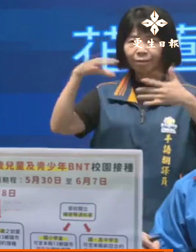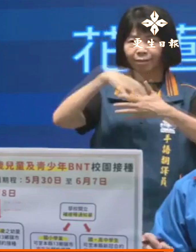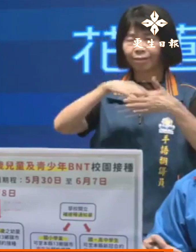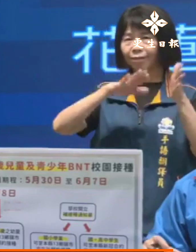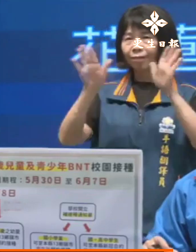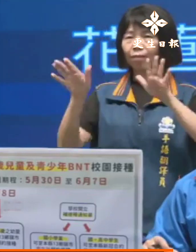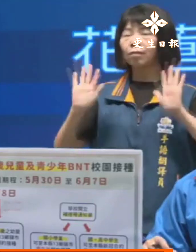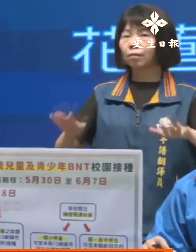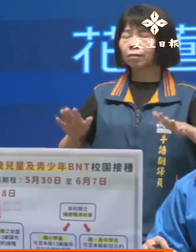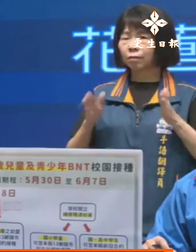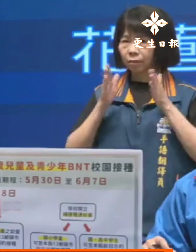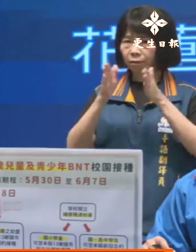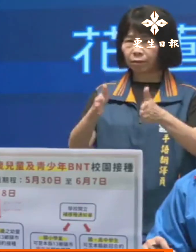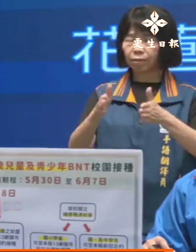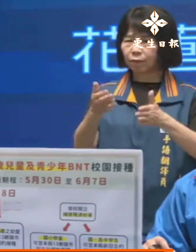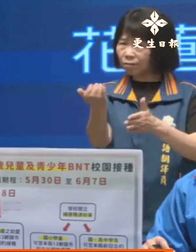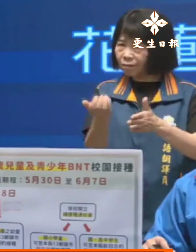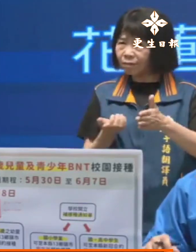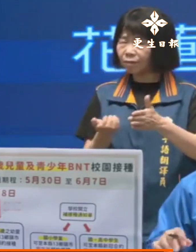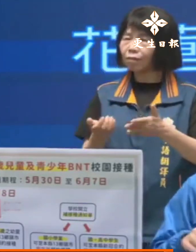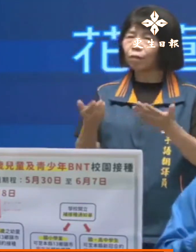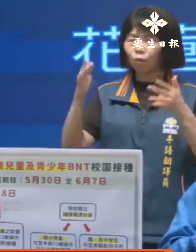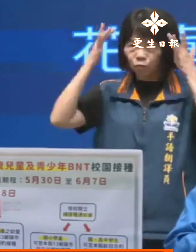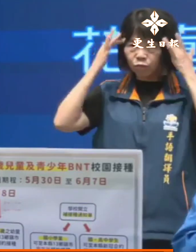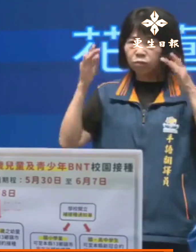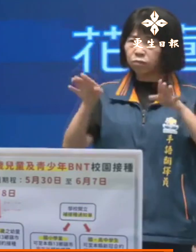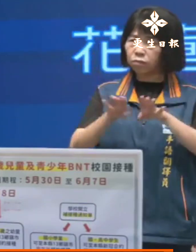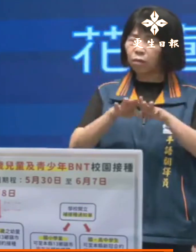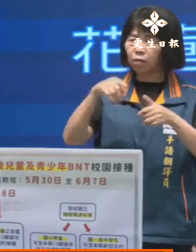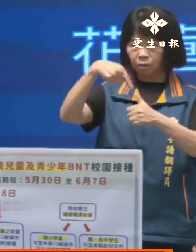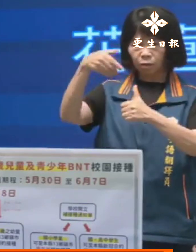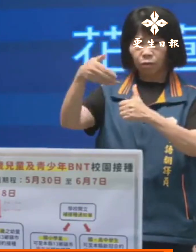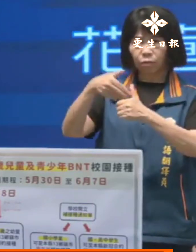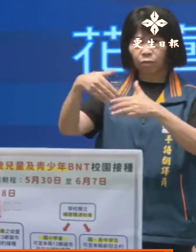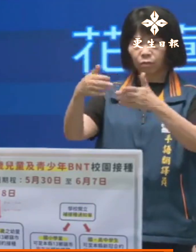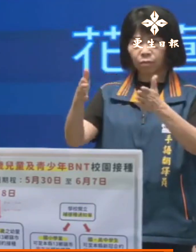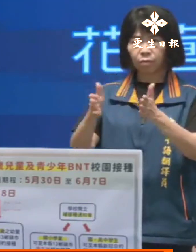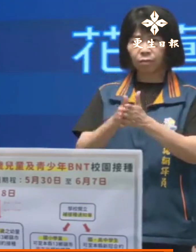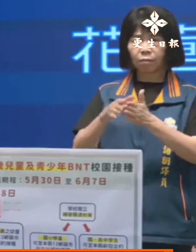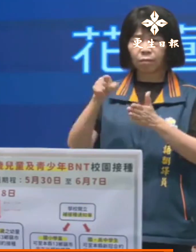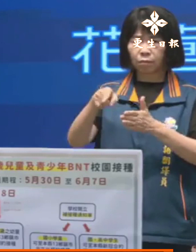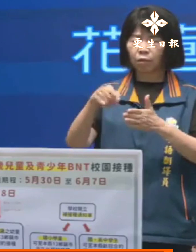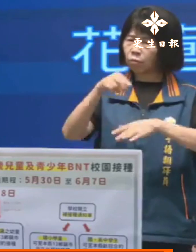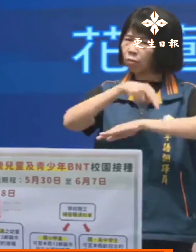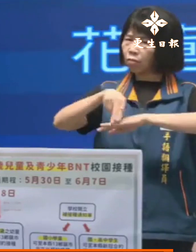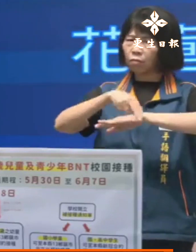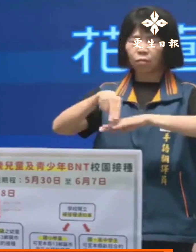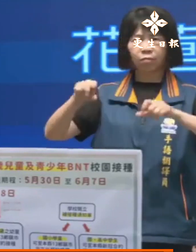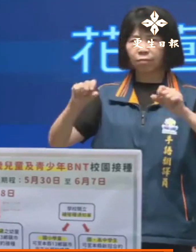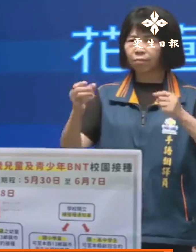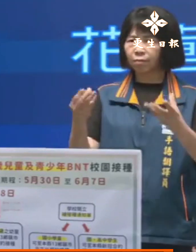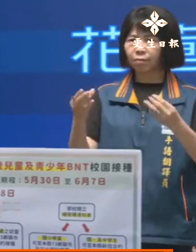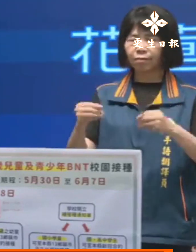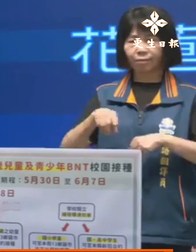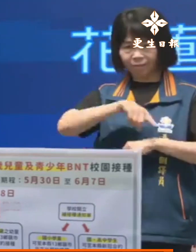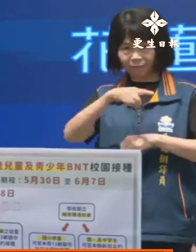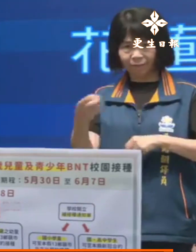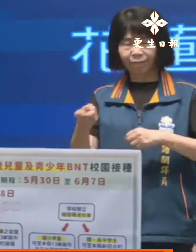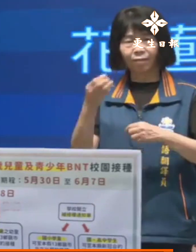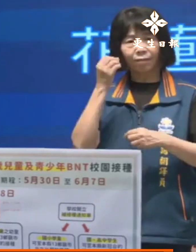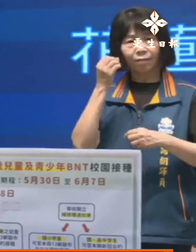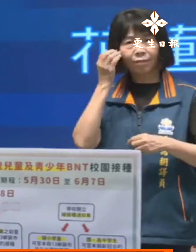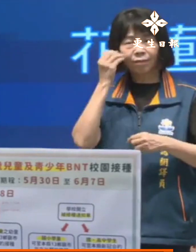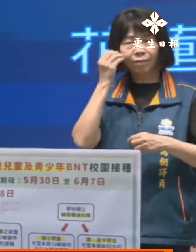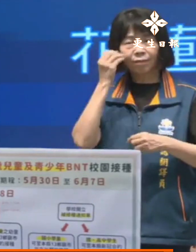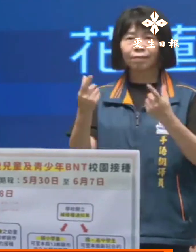划。那所以后续呢，我们花莲呢也会依照中央教育部的一个规划情形去配合办理